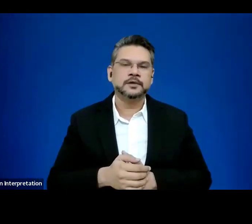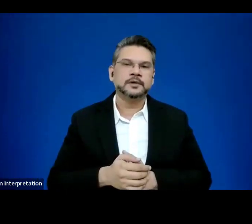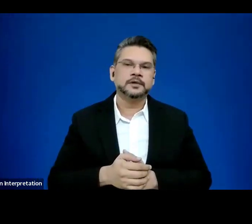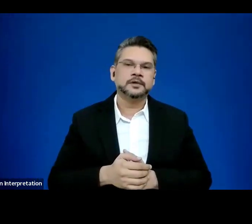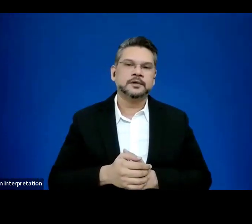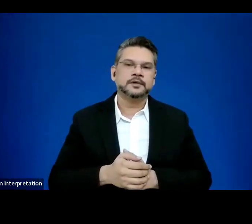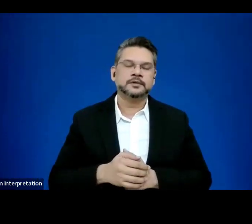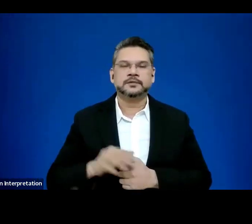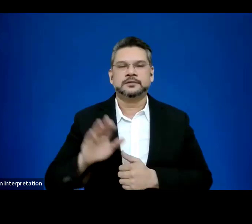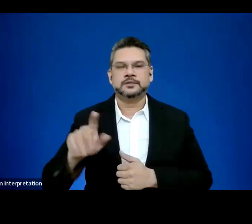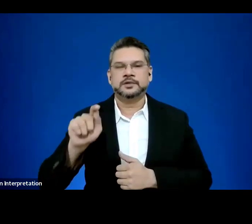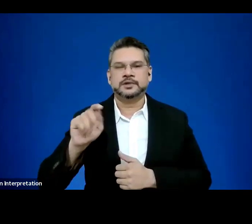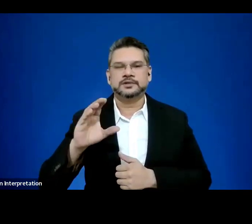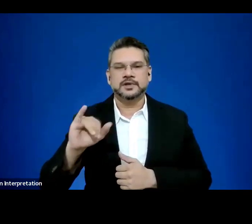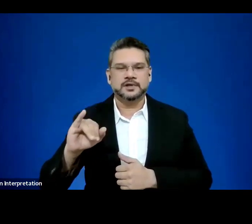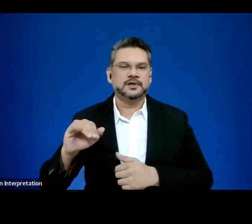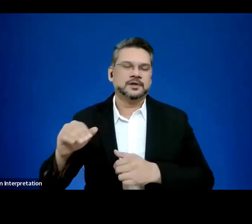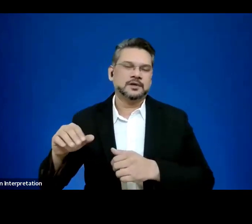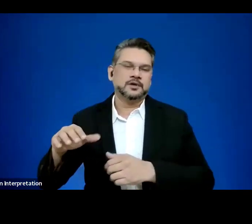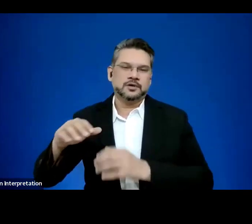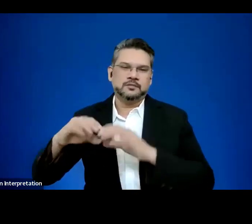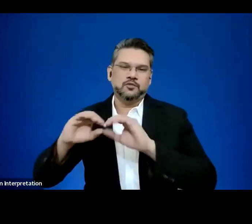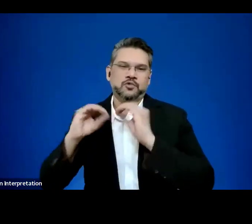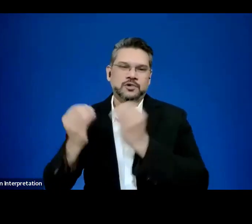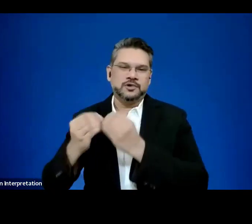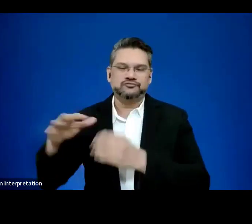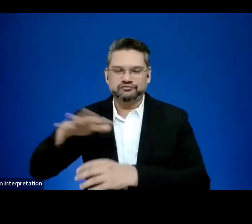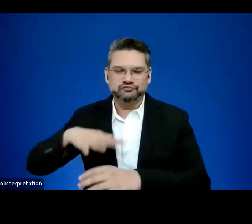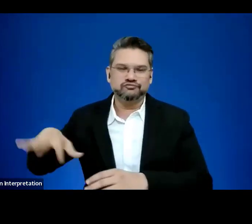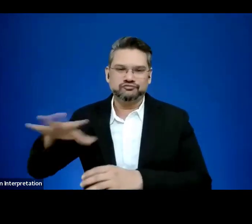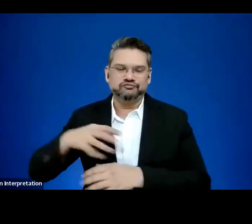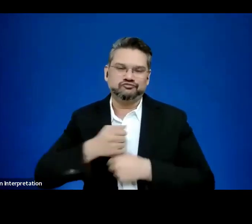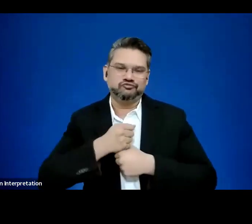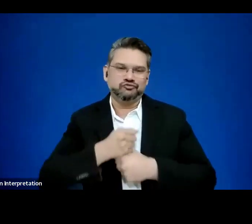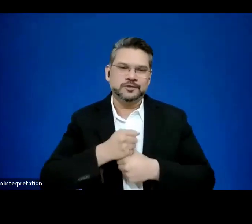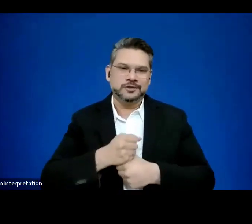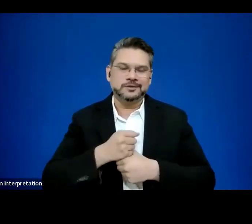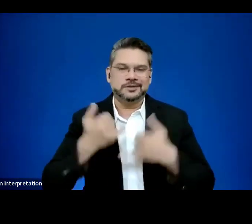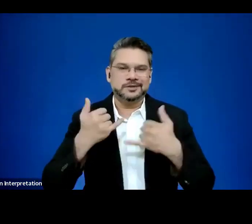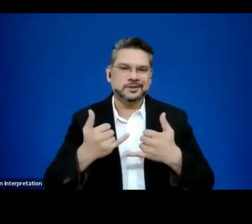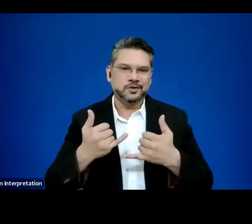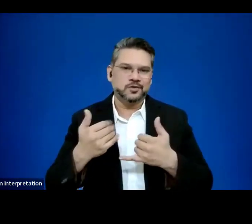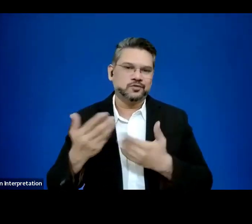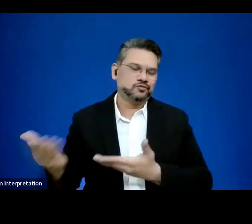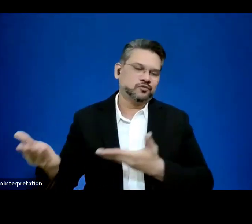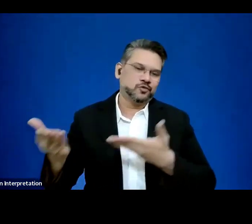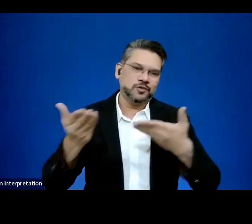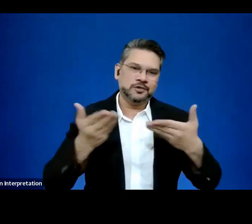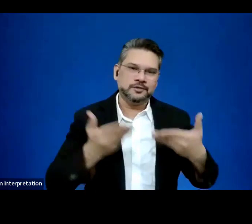他是我们的 Transformation Inclusion 的主席。